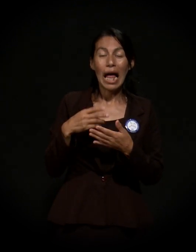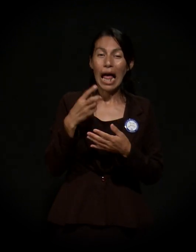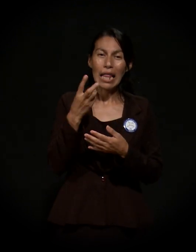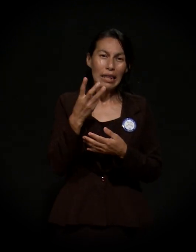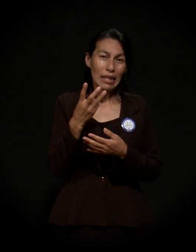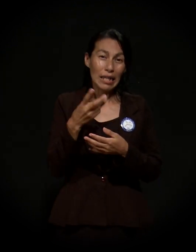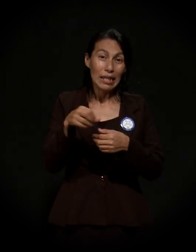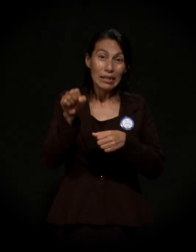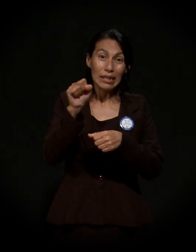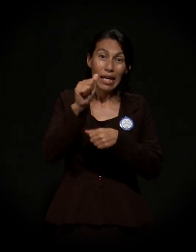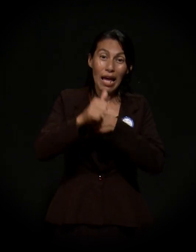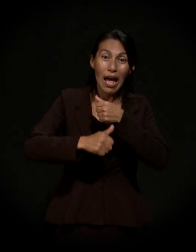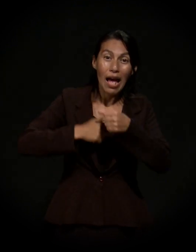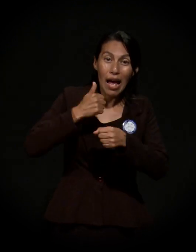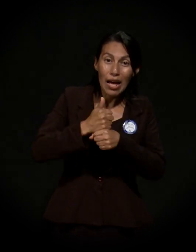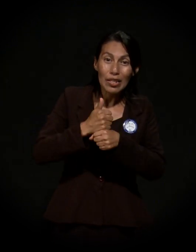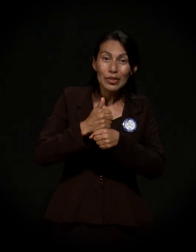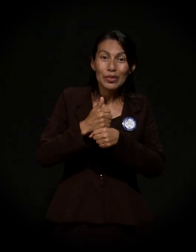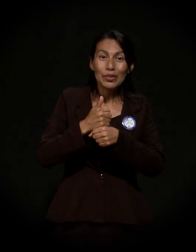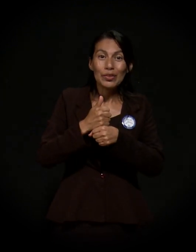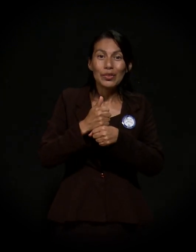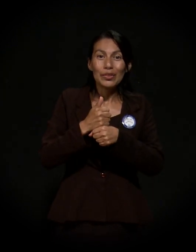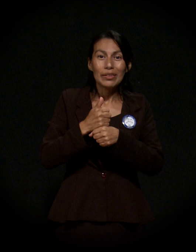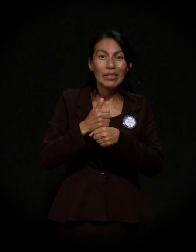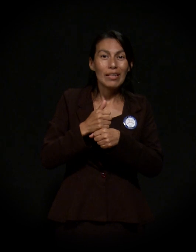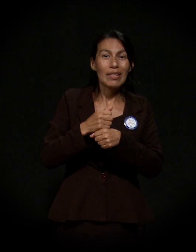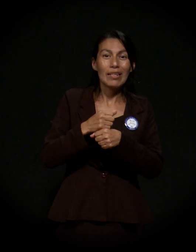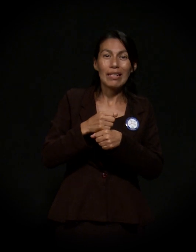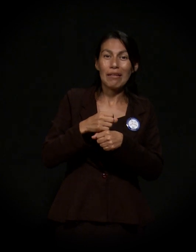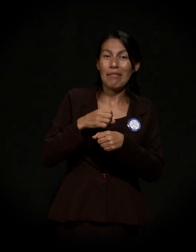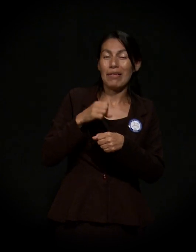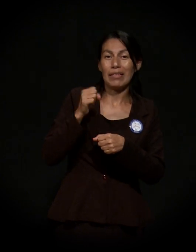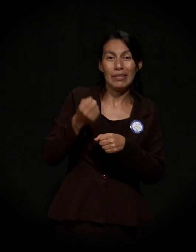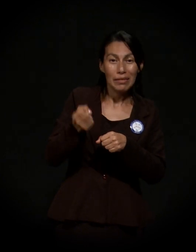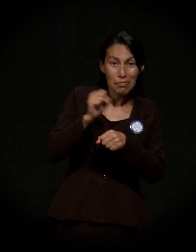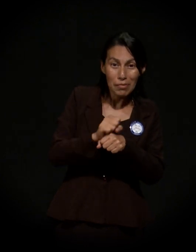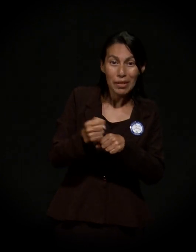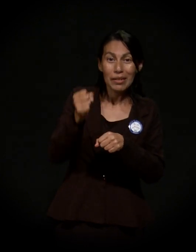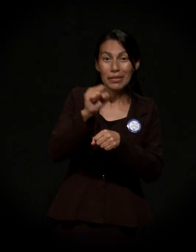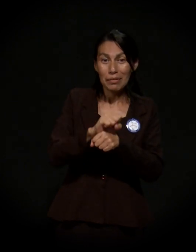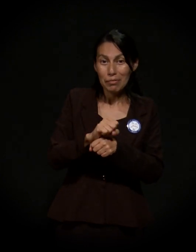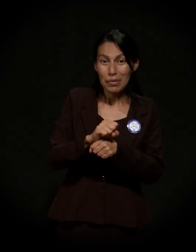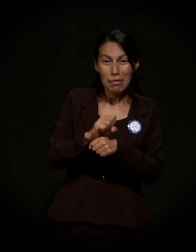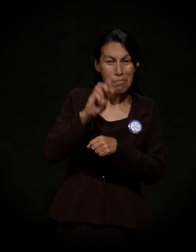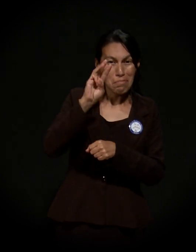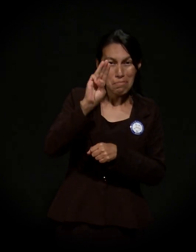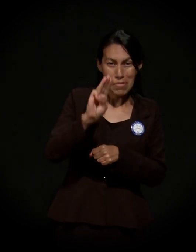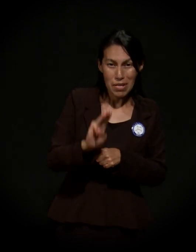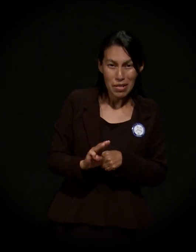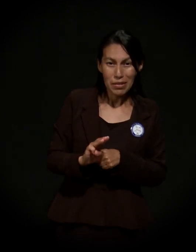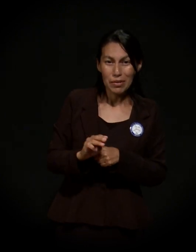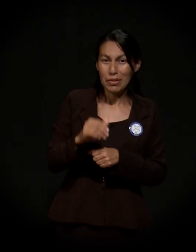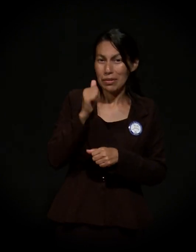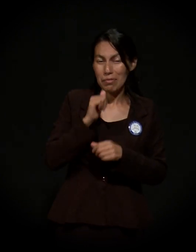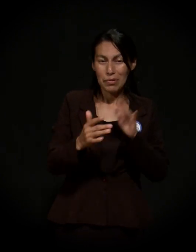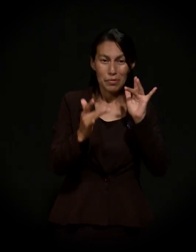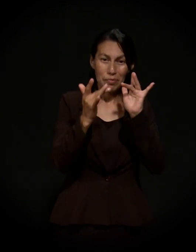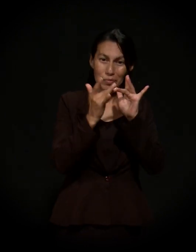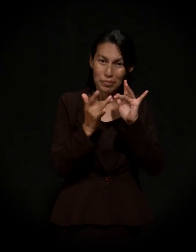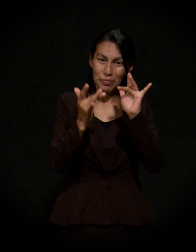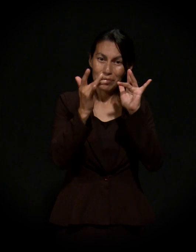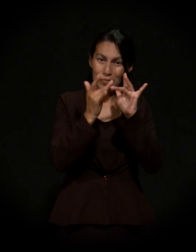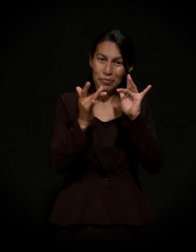estamos cumpliendo 3 años de salir al aire consecutivamente cada semana y